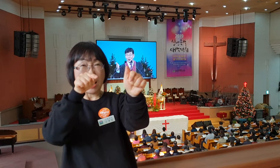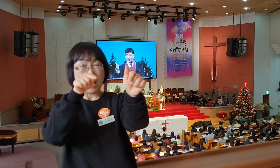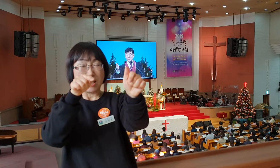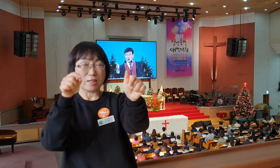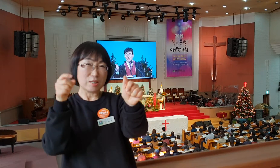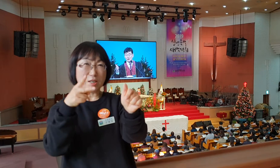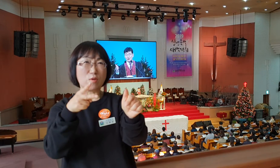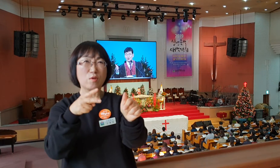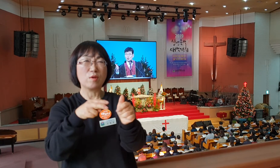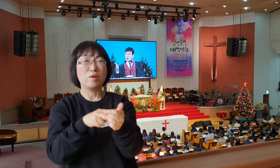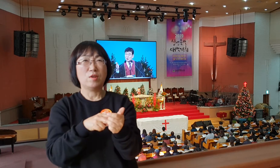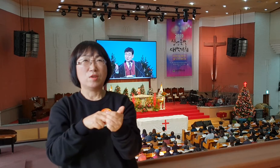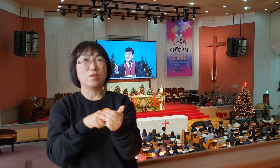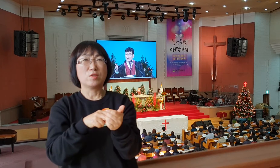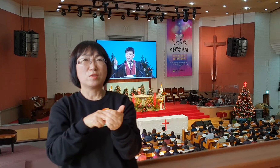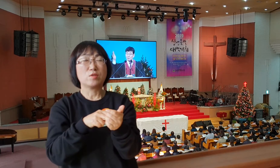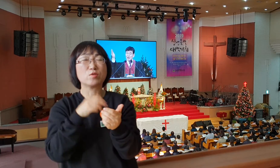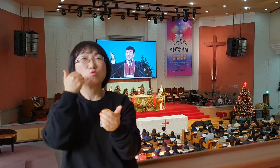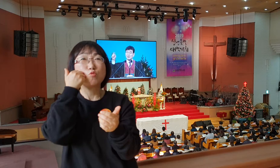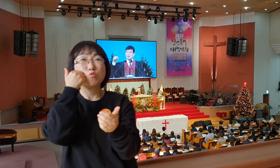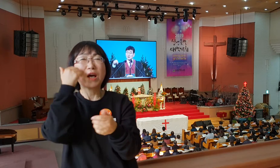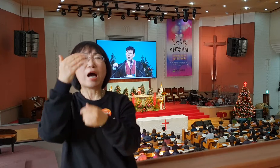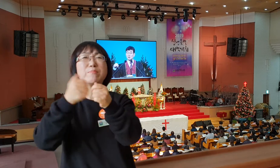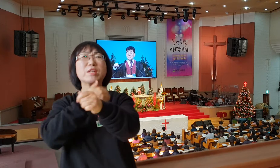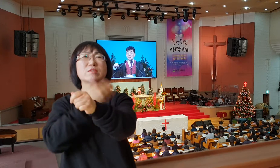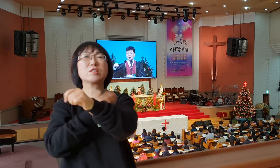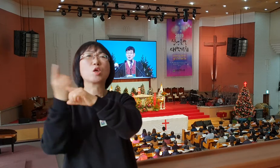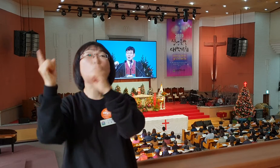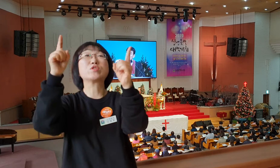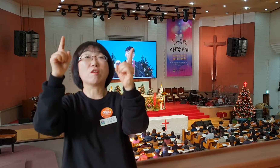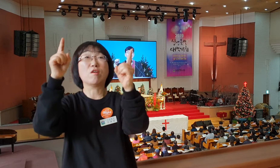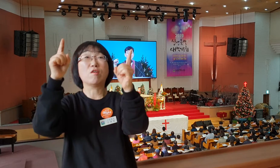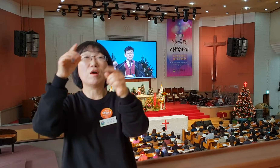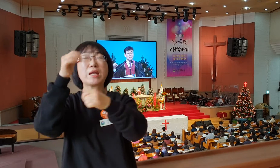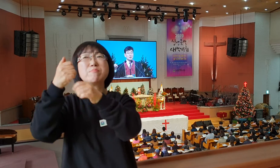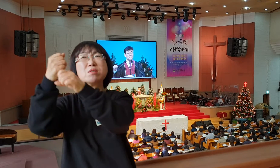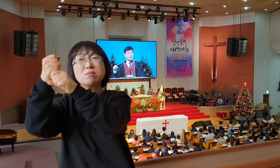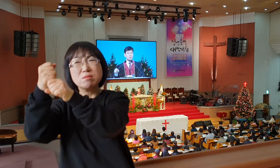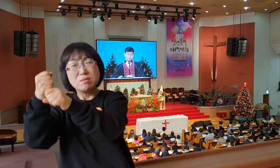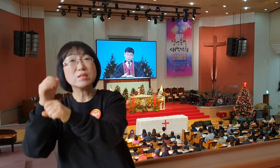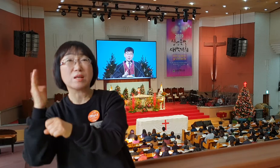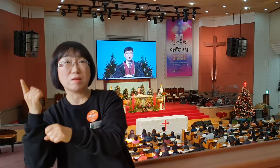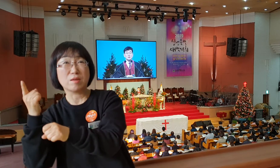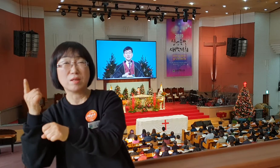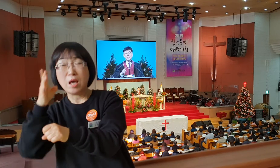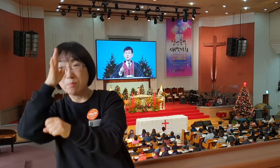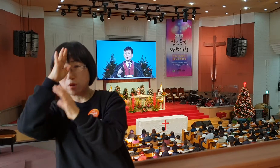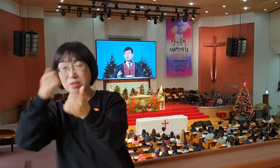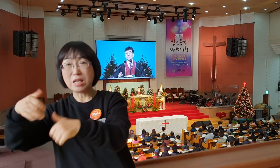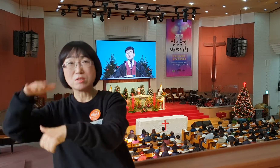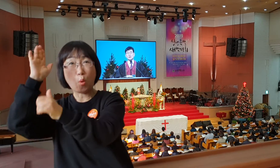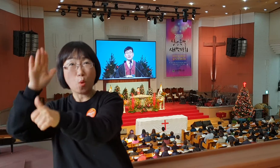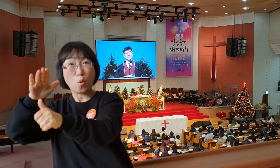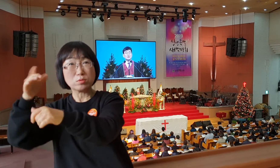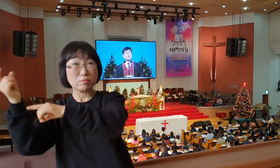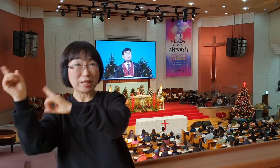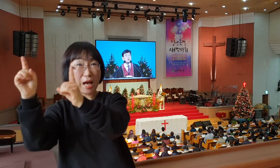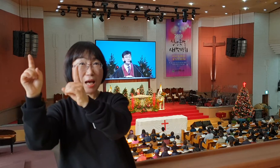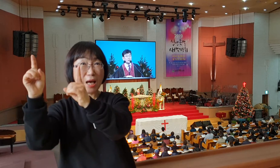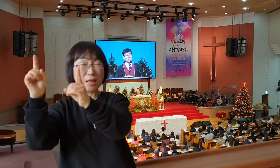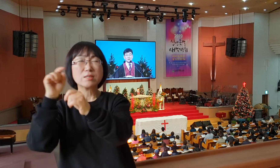그리고 뭐하는 건 떨리는 거예요 누가 고칩니까 하나님의 능력이 고치는 거예요 하느님의 의지할 수밖에 없어요 병든자에게 손을 얹은 증가